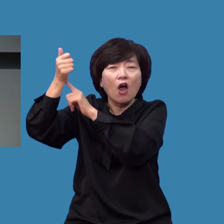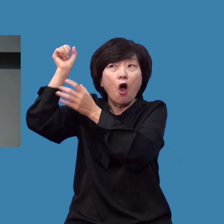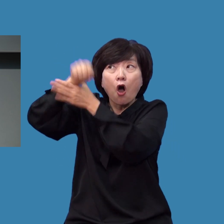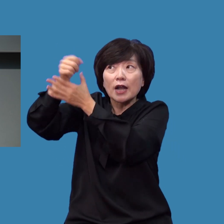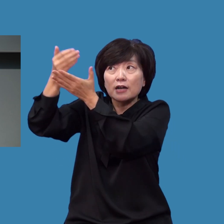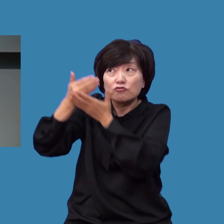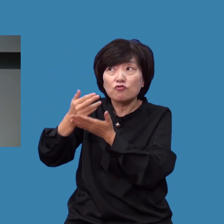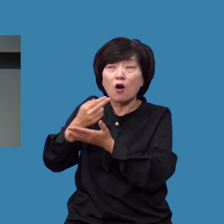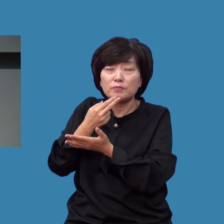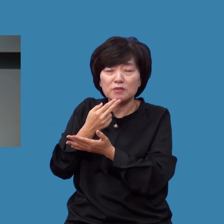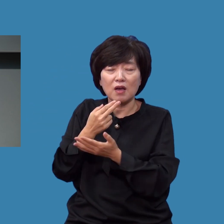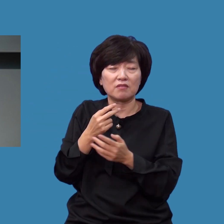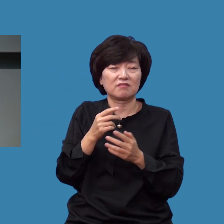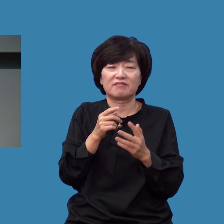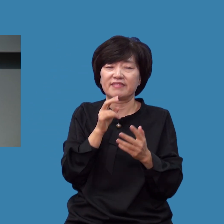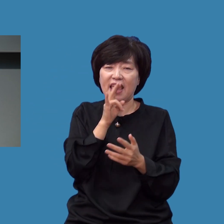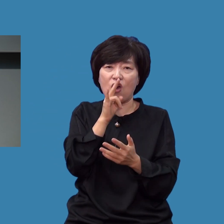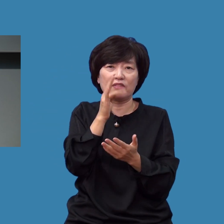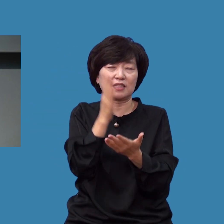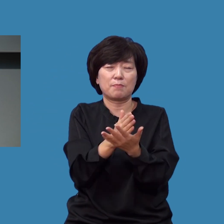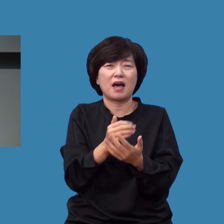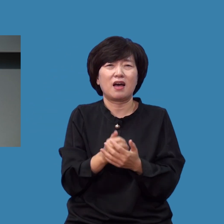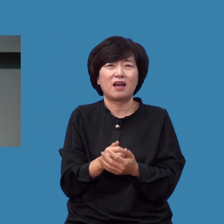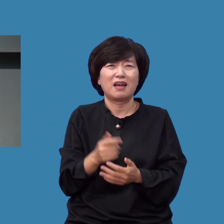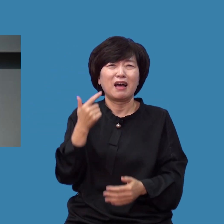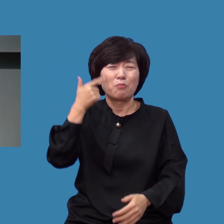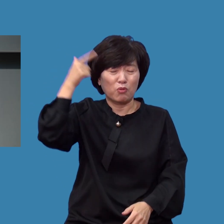성경이에요. 그건 목사님이 아직 문제가 있어.